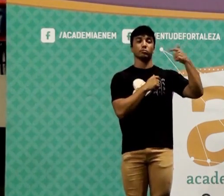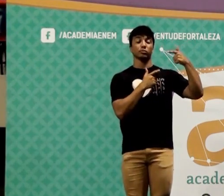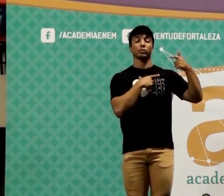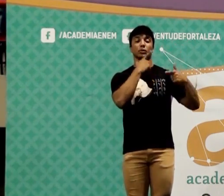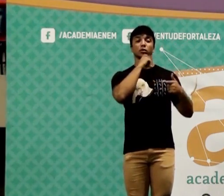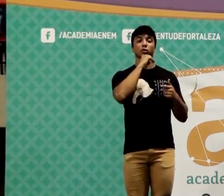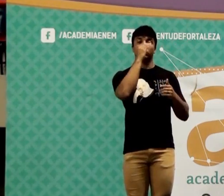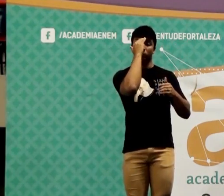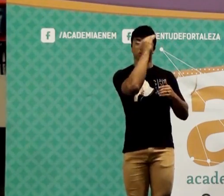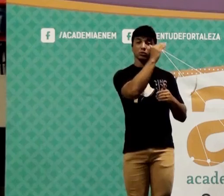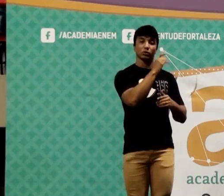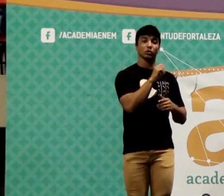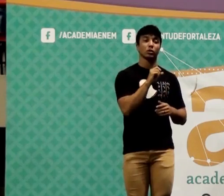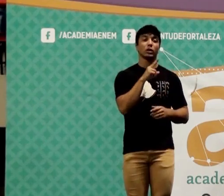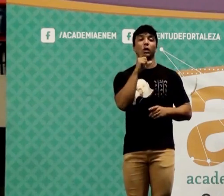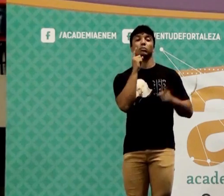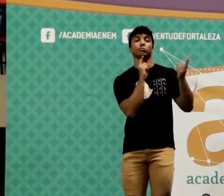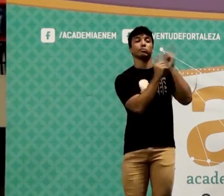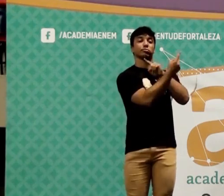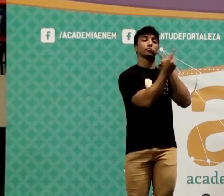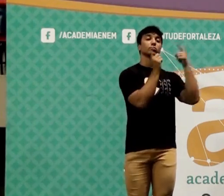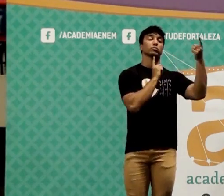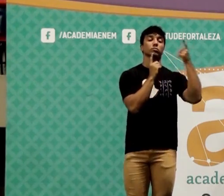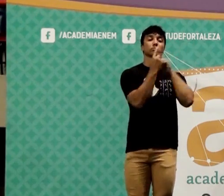sistema de obrigações e tradições.